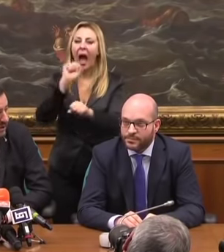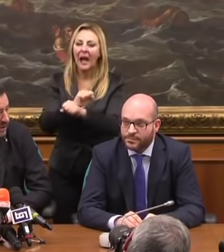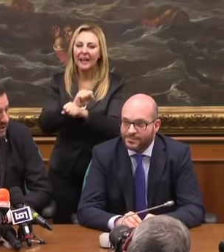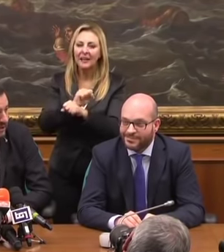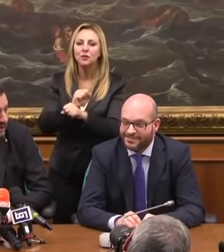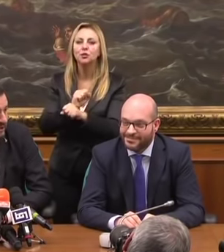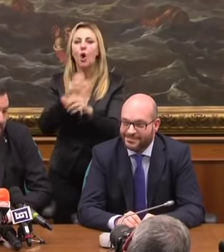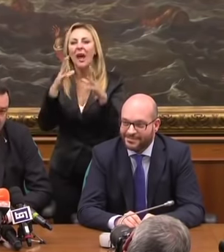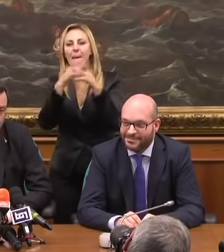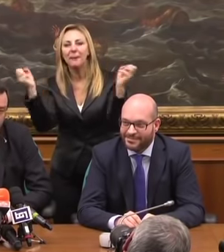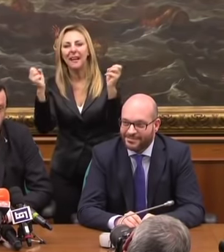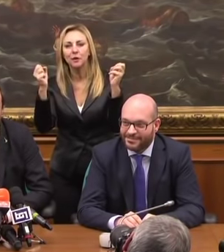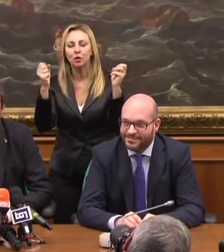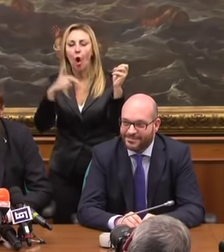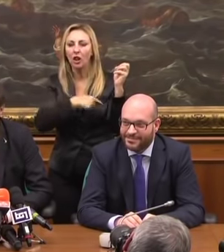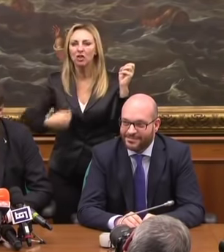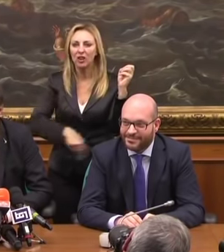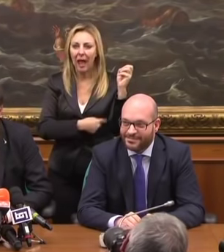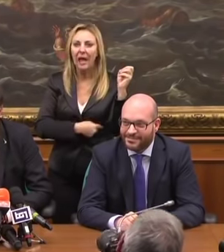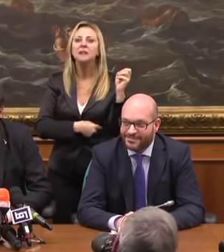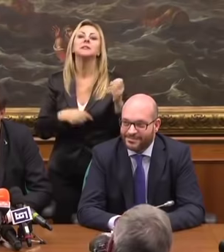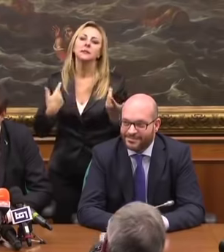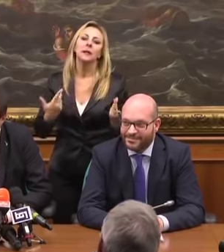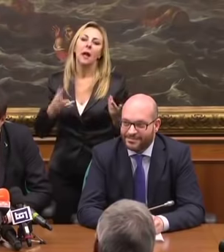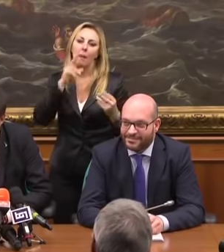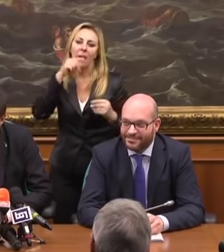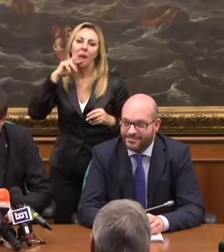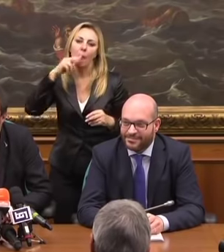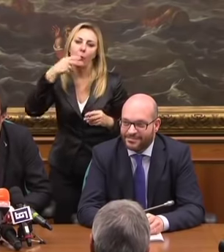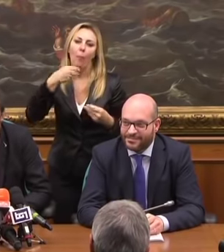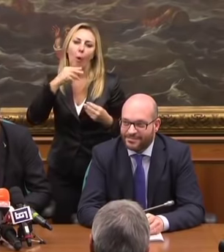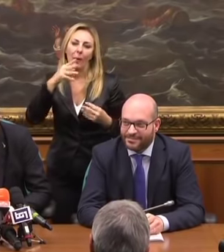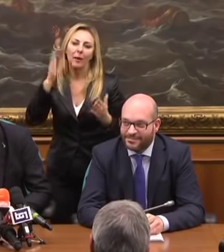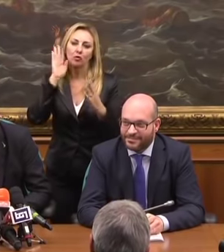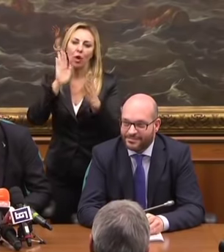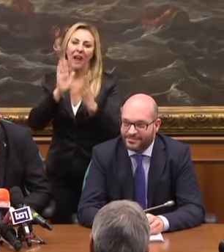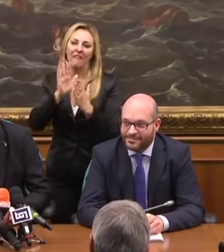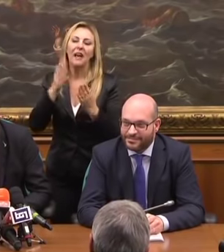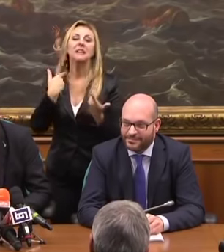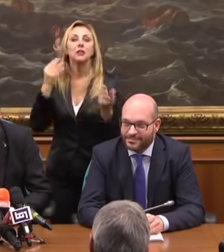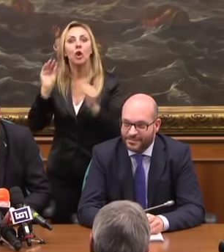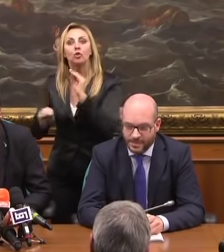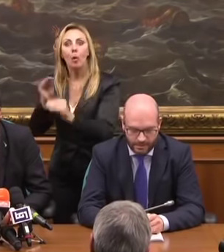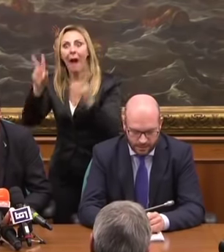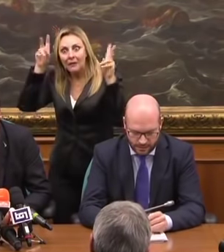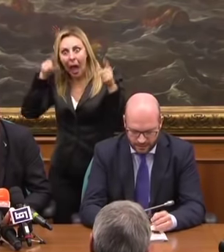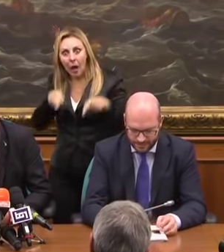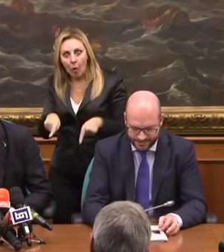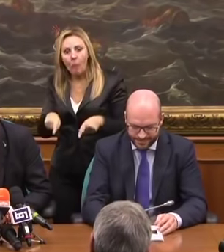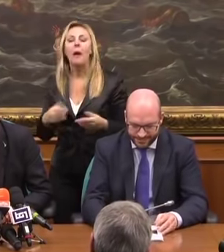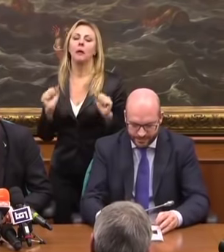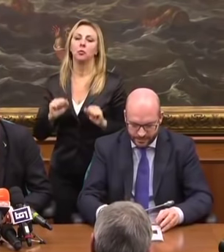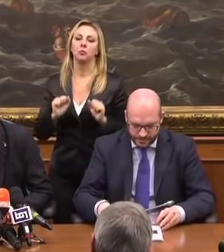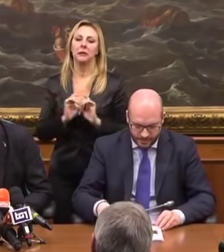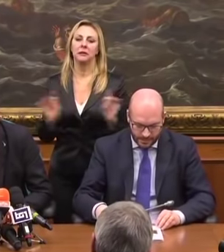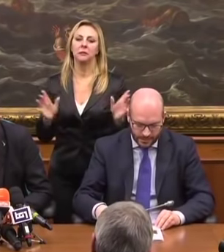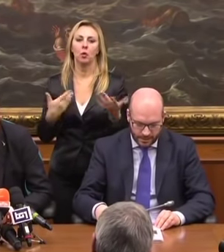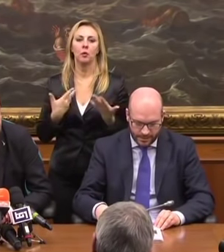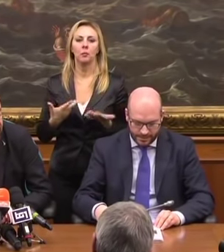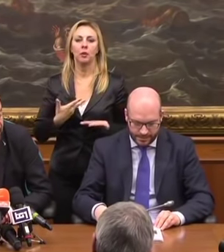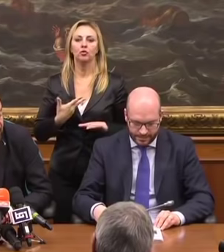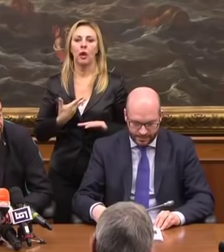cinesi, di parlarne dal pomeriggio in avanti. Grazie a tutti, se c'è qualche domanda su questo tema ovviamente